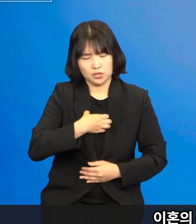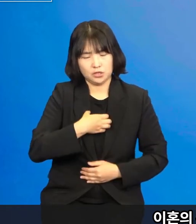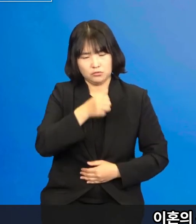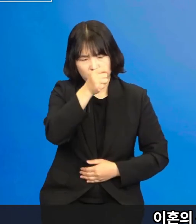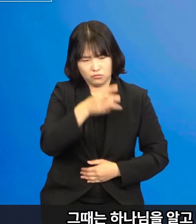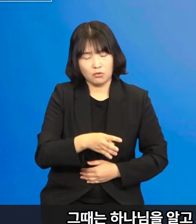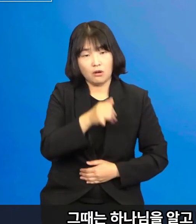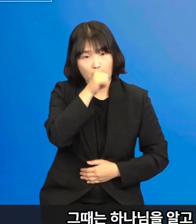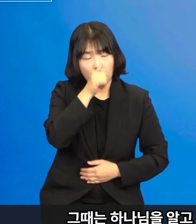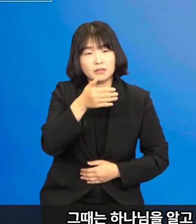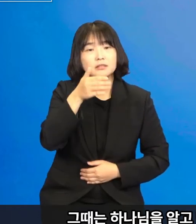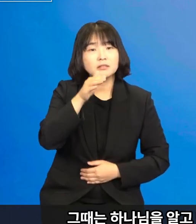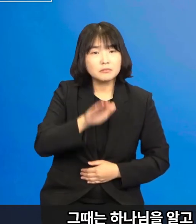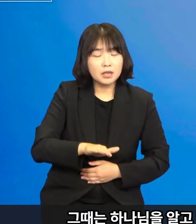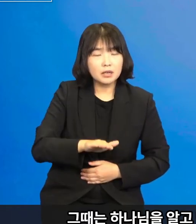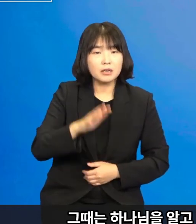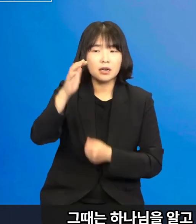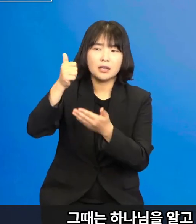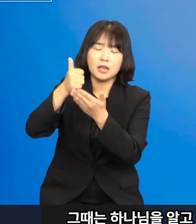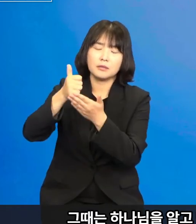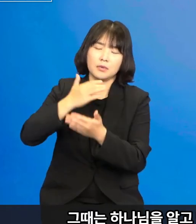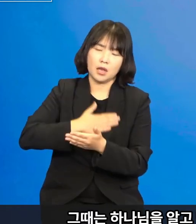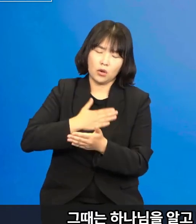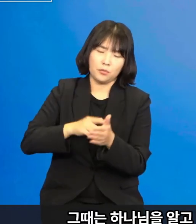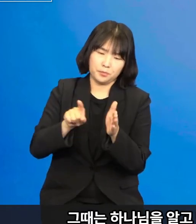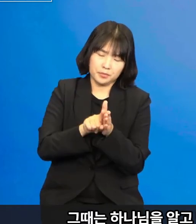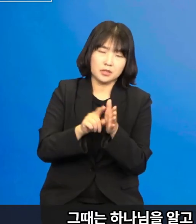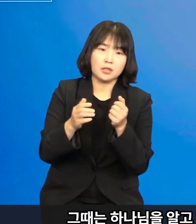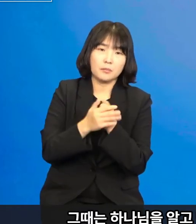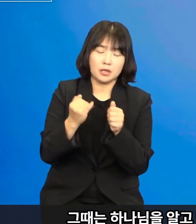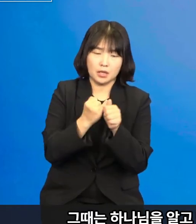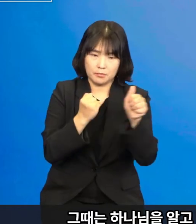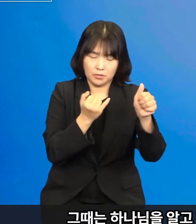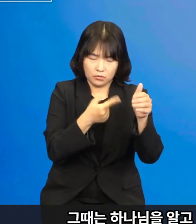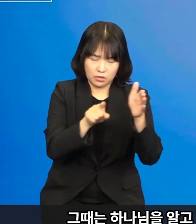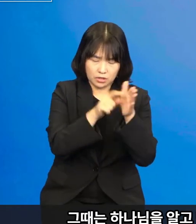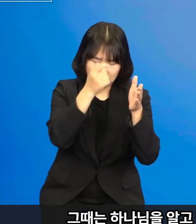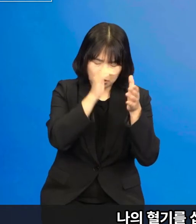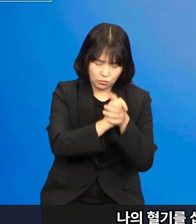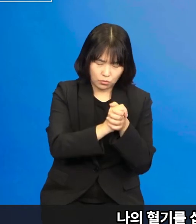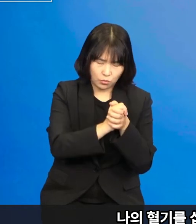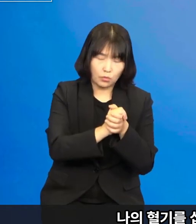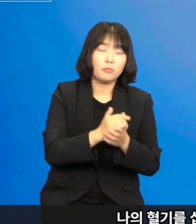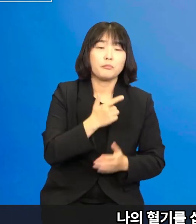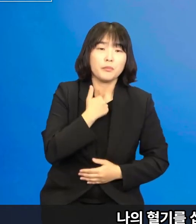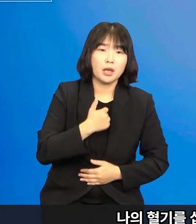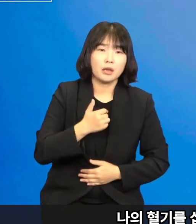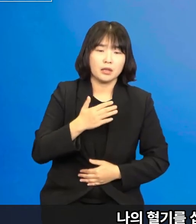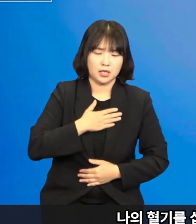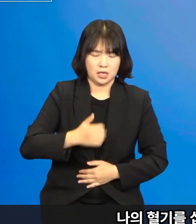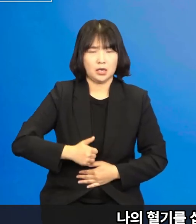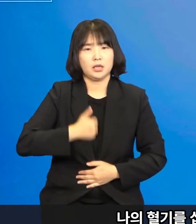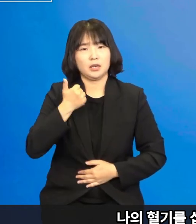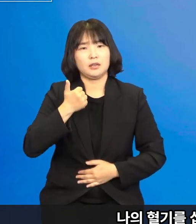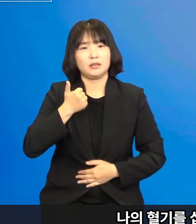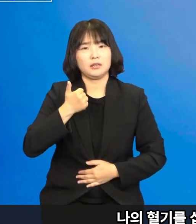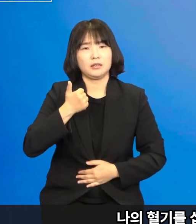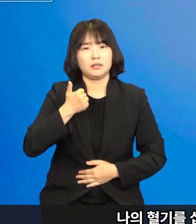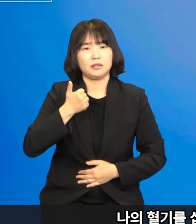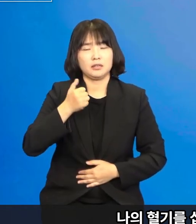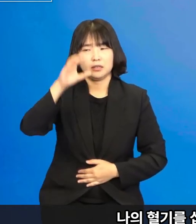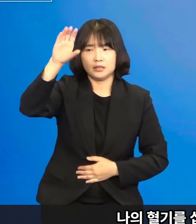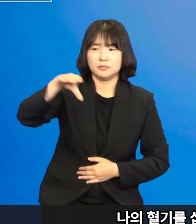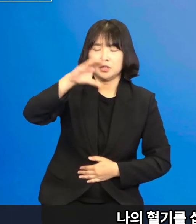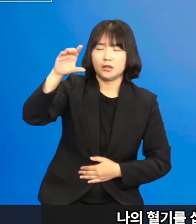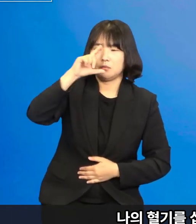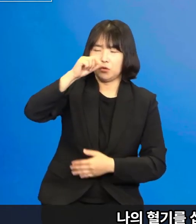있었지만 그때는 하나님을 알고 믿었기에 남편을 위해 기도하고 나의 혈기를 십자가에